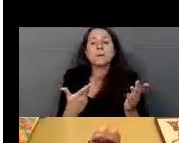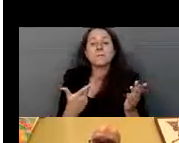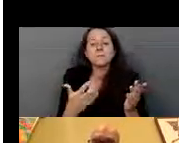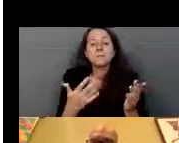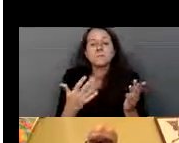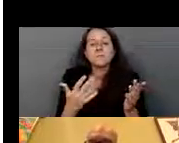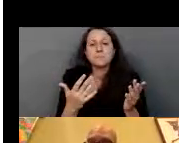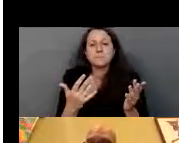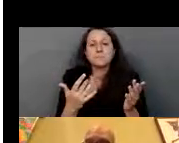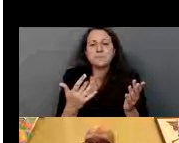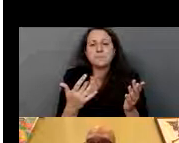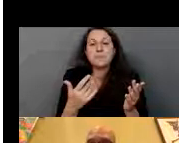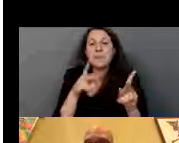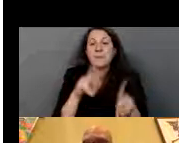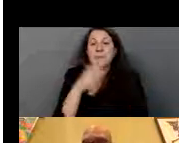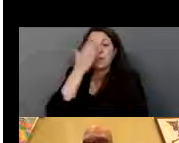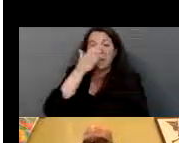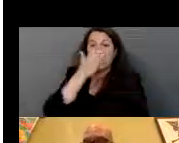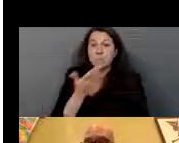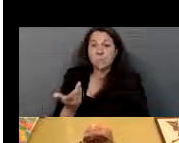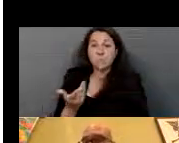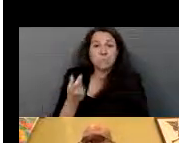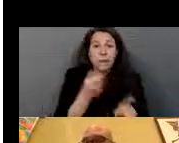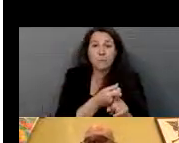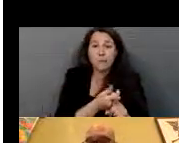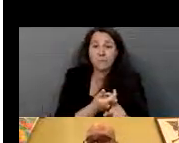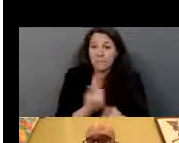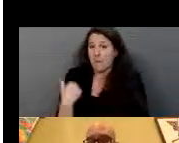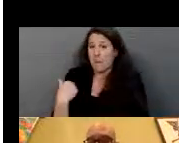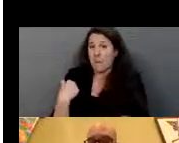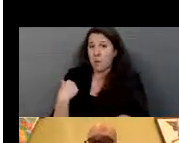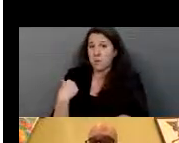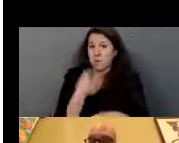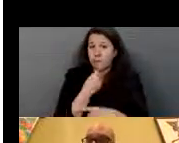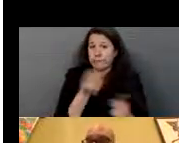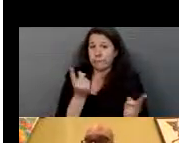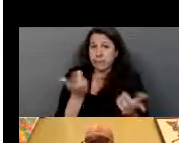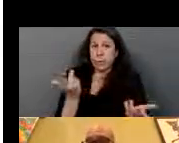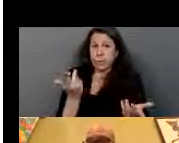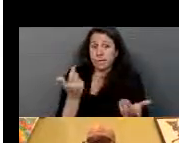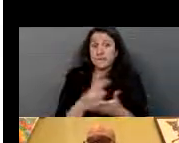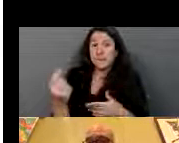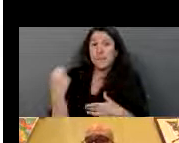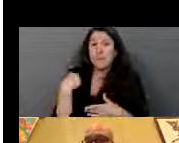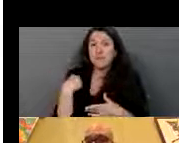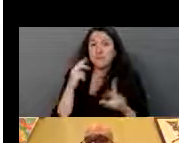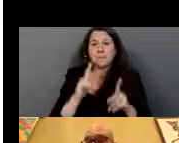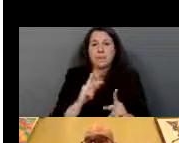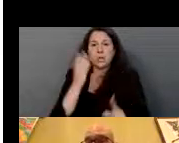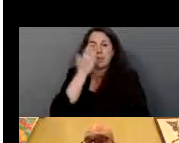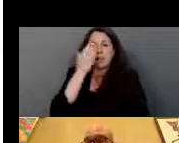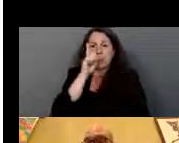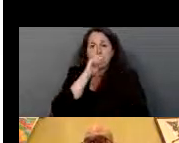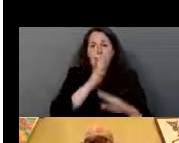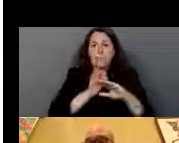les personnes qui sont aveugles. Donc, c'est sorti récemment. La semaine passée, des gens qui disaient qu'ils ne sont plus capables de traverser, en